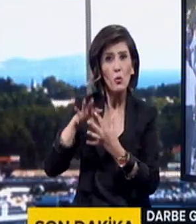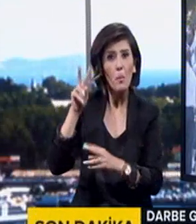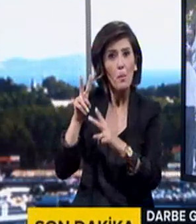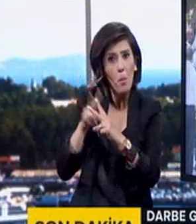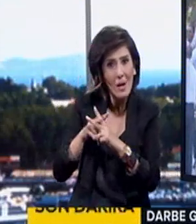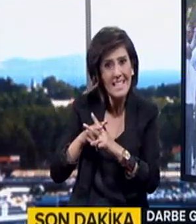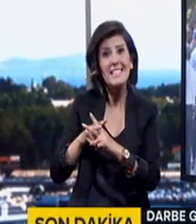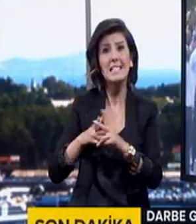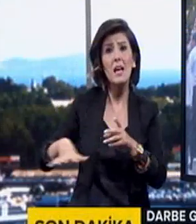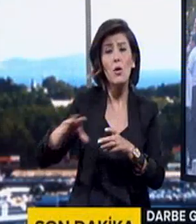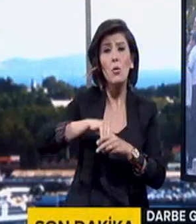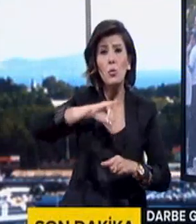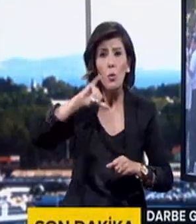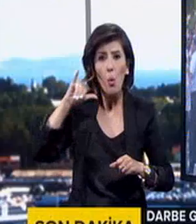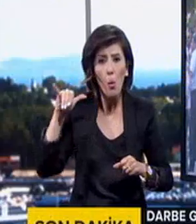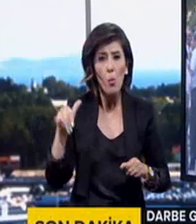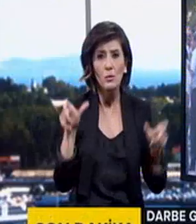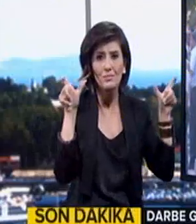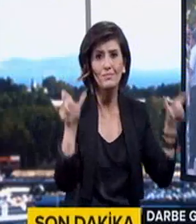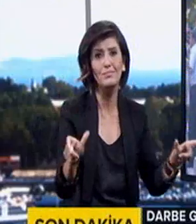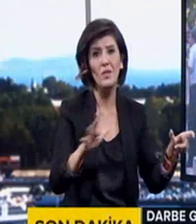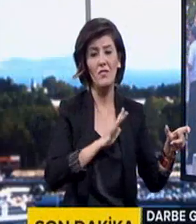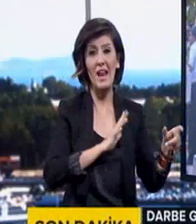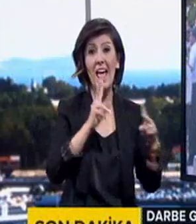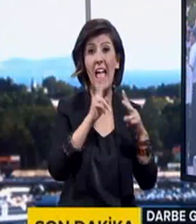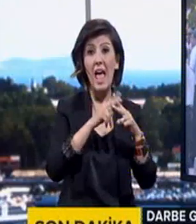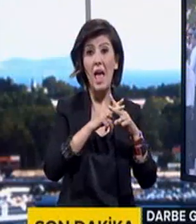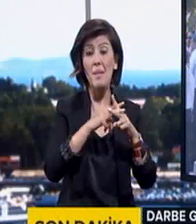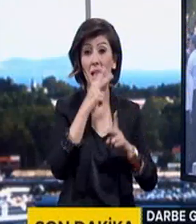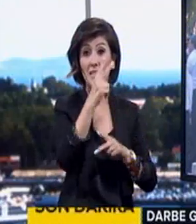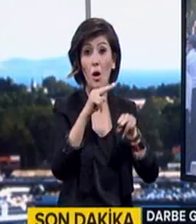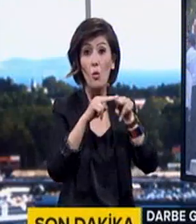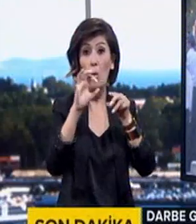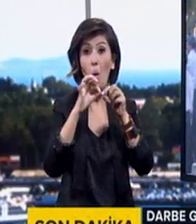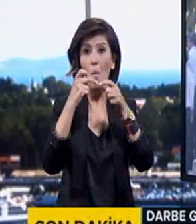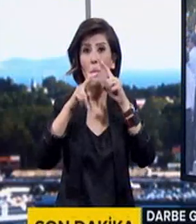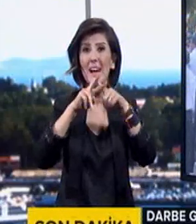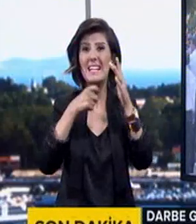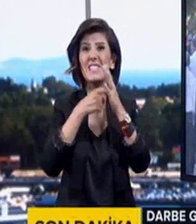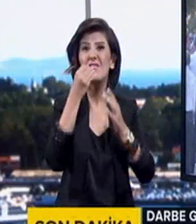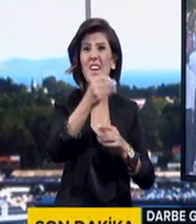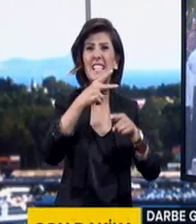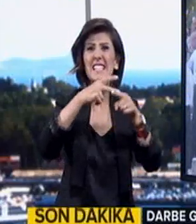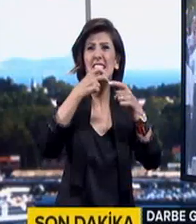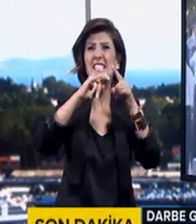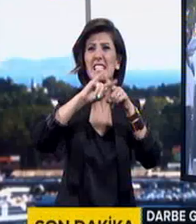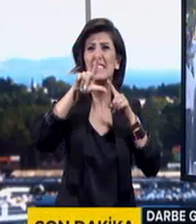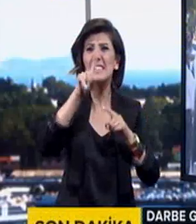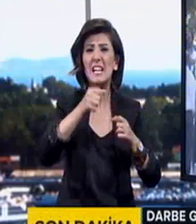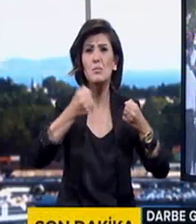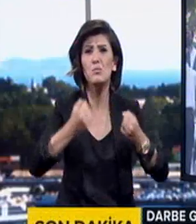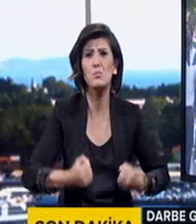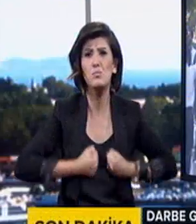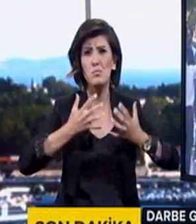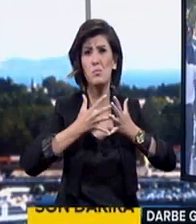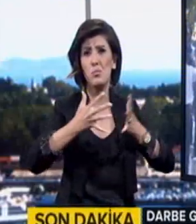kuvvet polisleri yoğun güvenlik önlemleri aldı. Emniyete ait Kobra adı verilen zırhlı araçlar Ankara